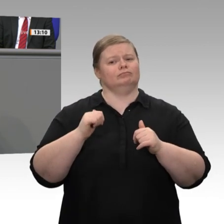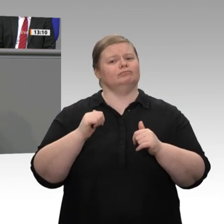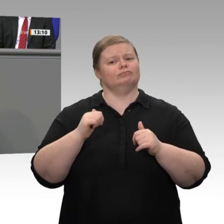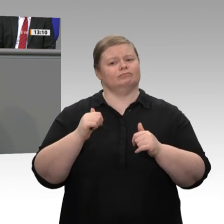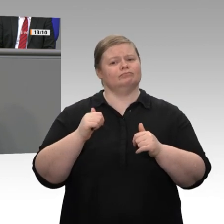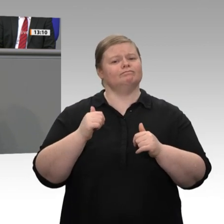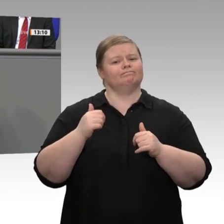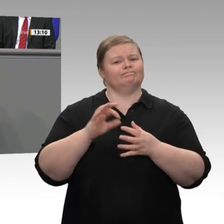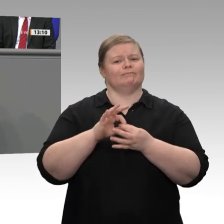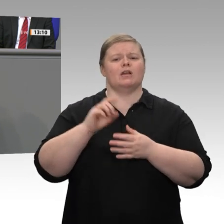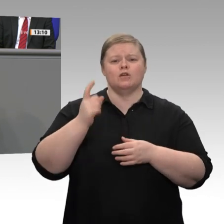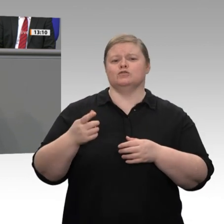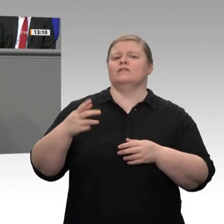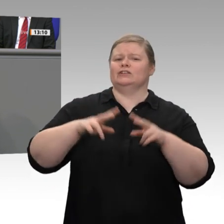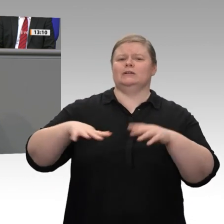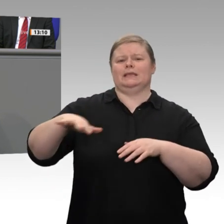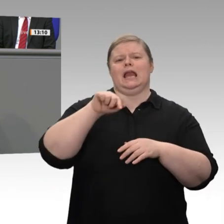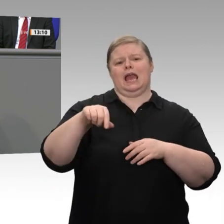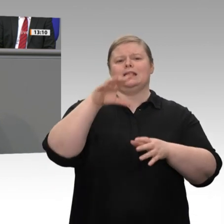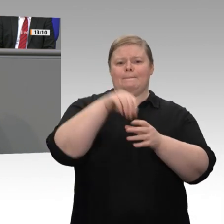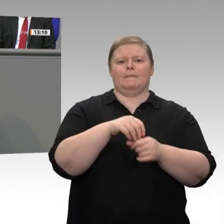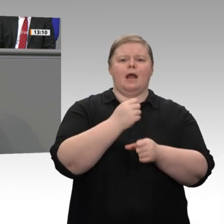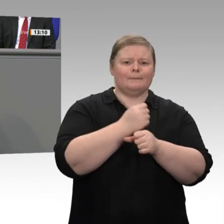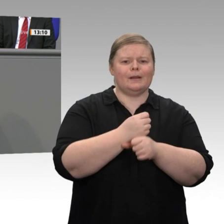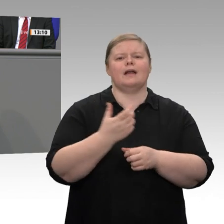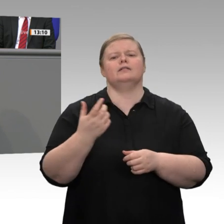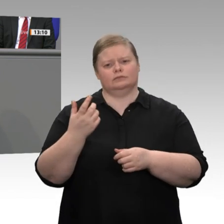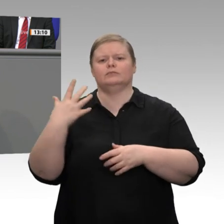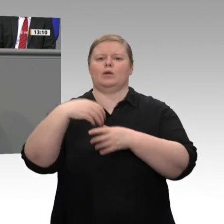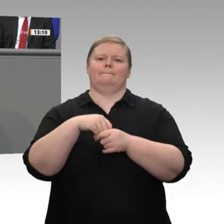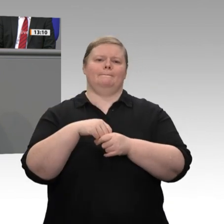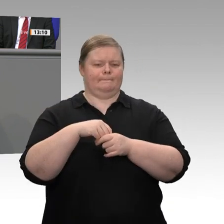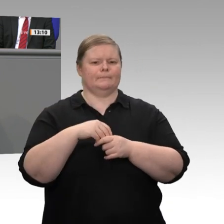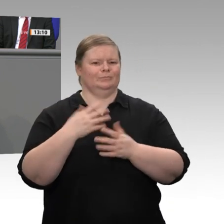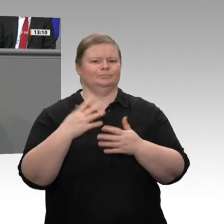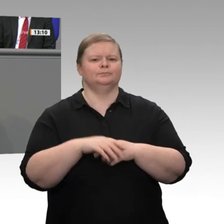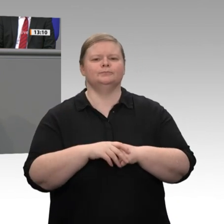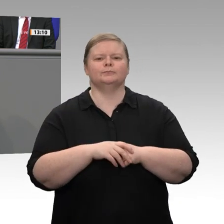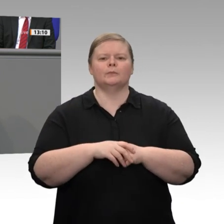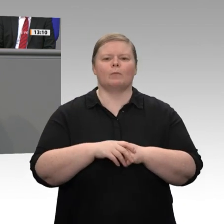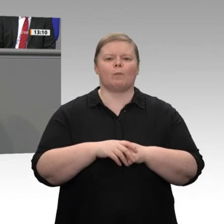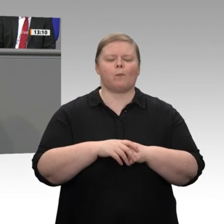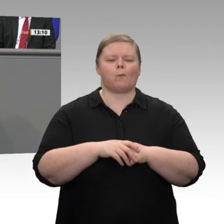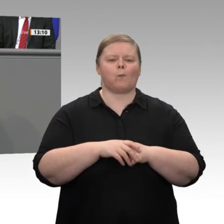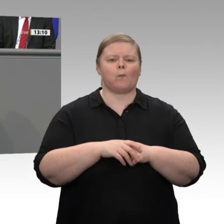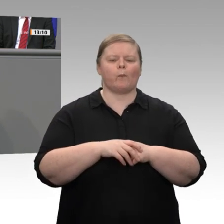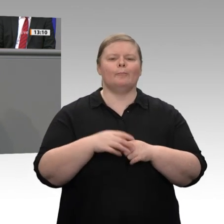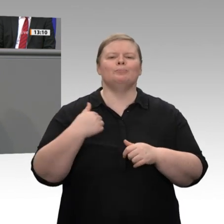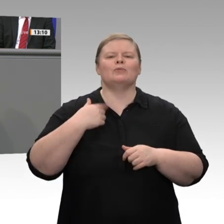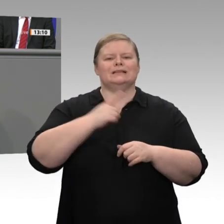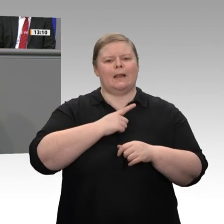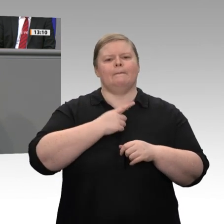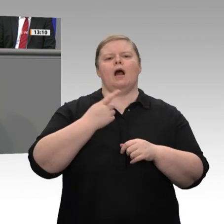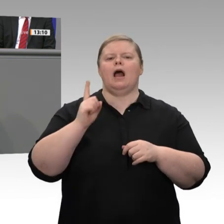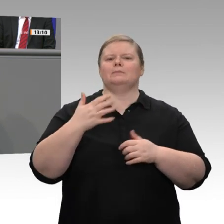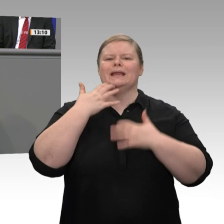Staatsangehörigkeit, Recht im Namen der ganzen Fraktion mit aller Deutlichkeit sagen, Deutschland muss und wird seiner historischen Verantwortung